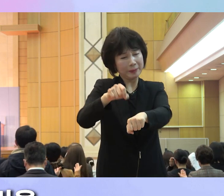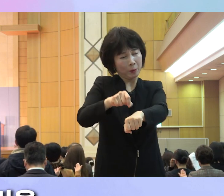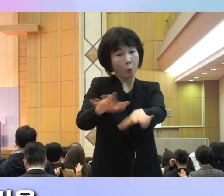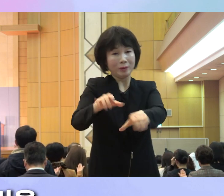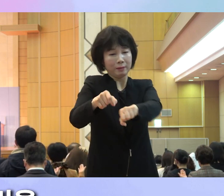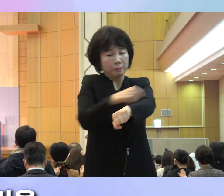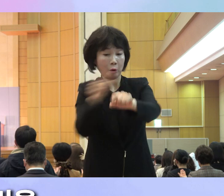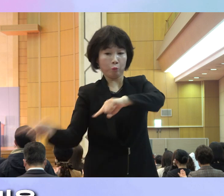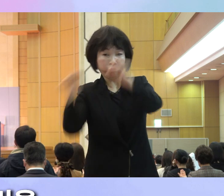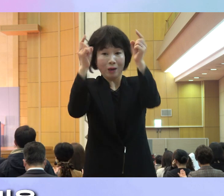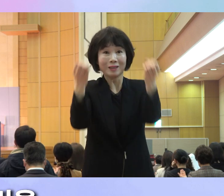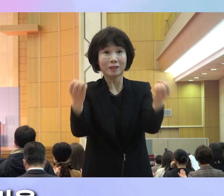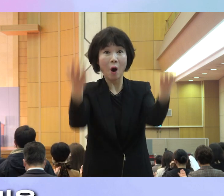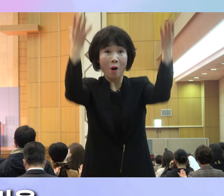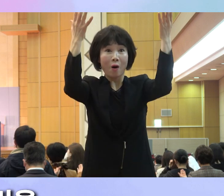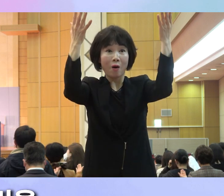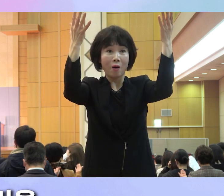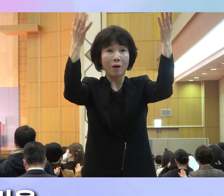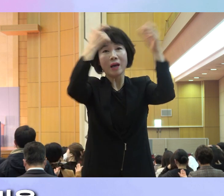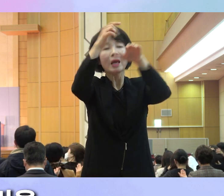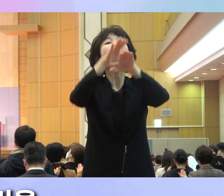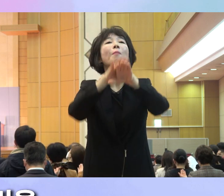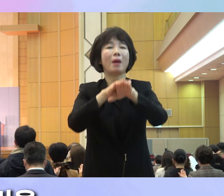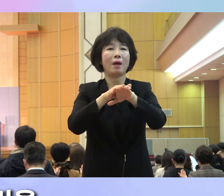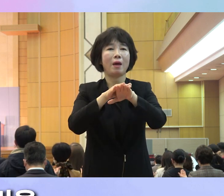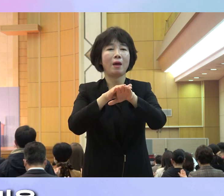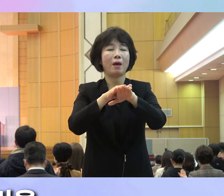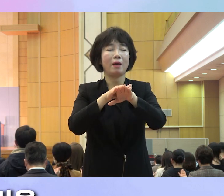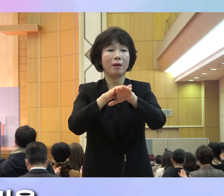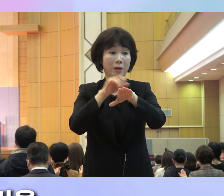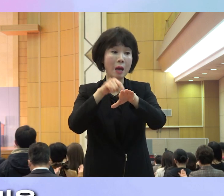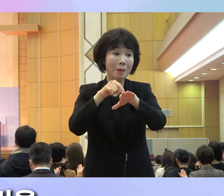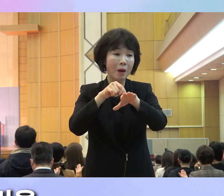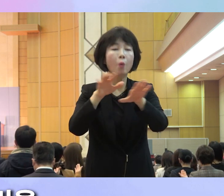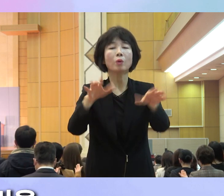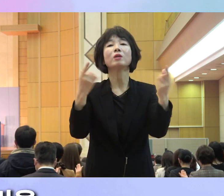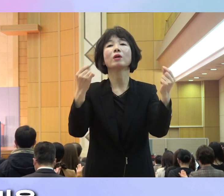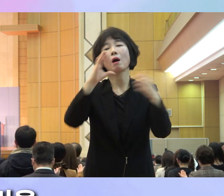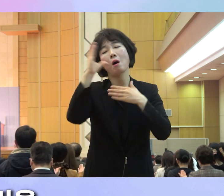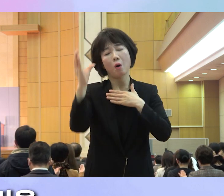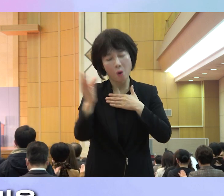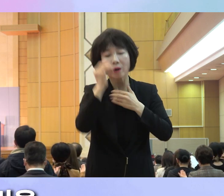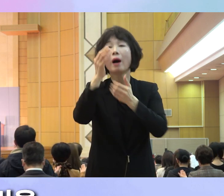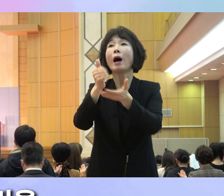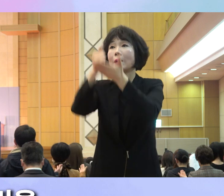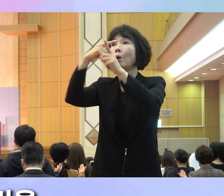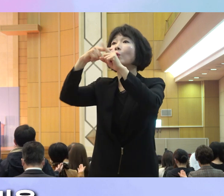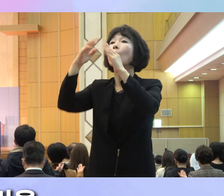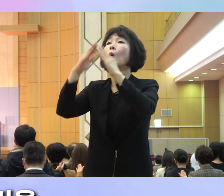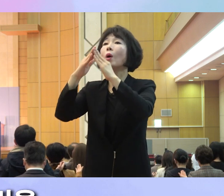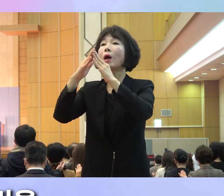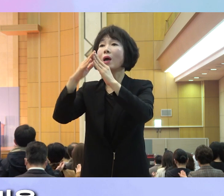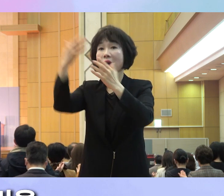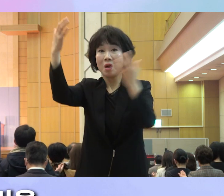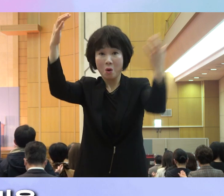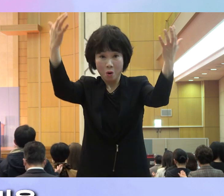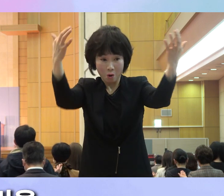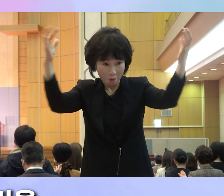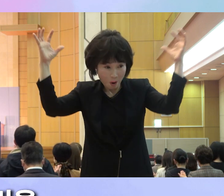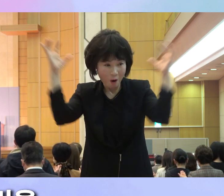특별히 부활절 주일 예배로 이렇게 거룩한 하나님의 절에 모여서